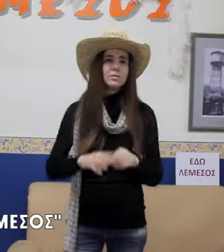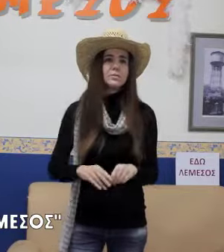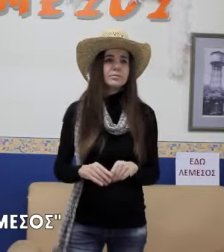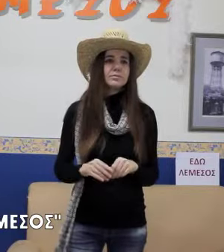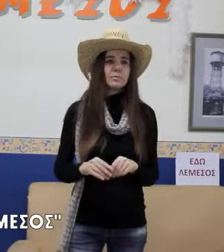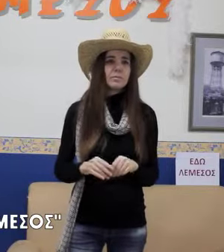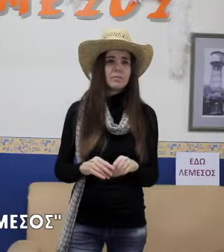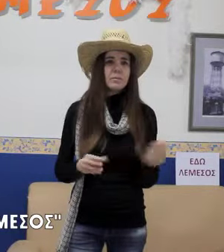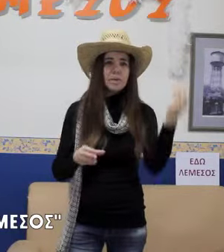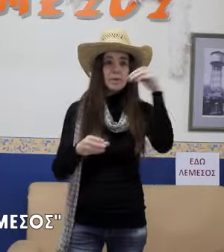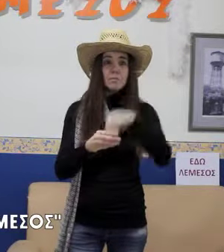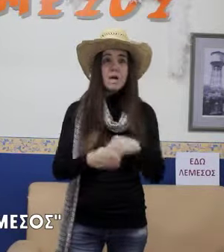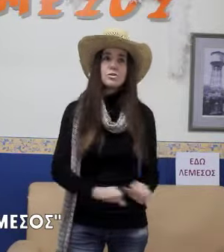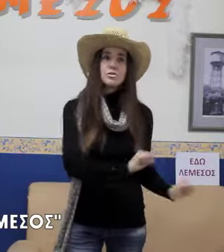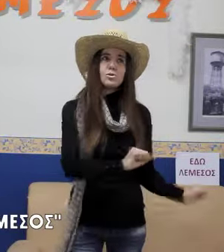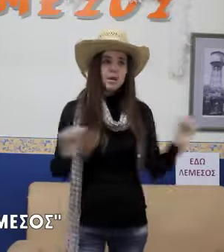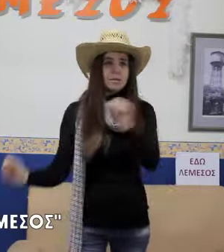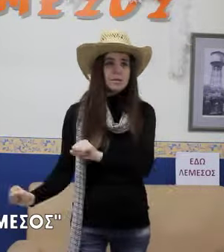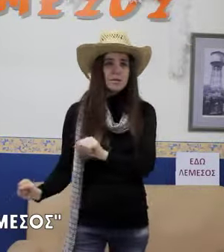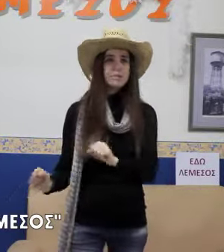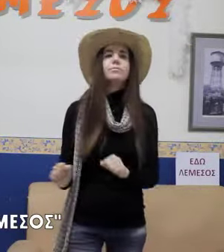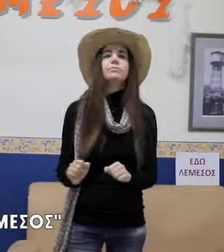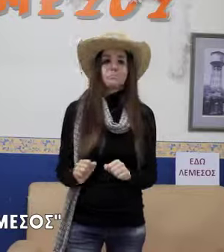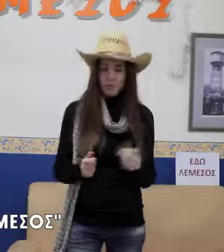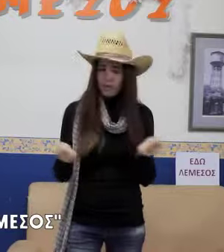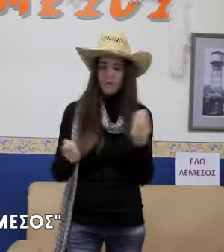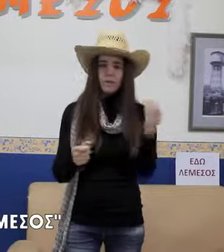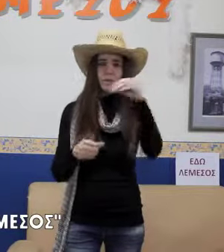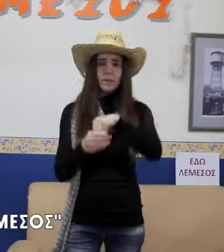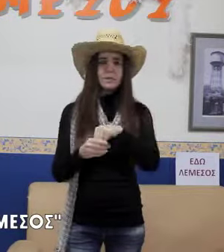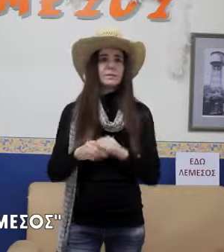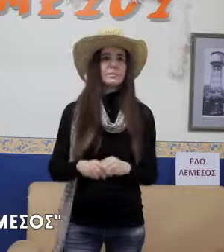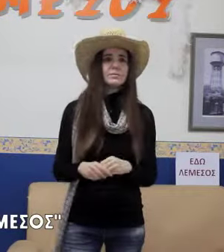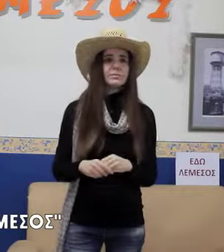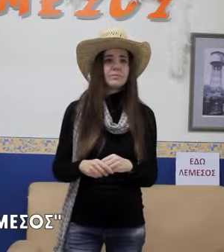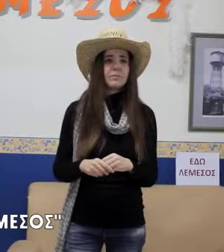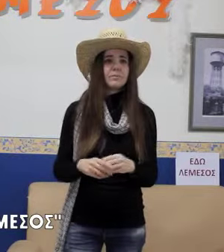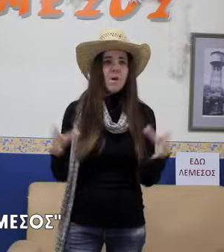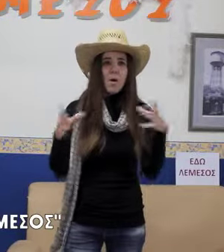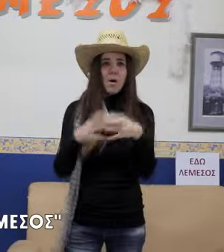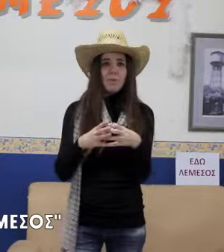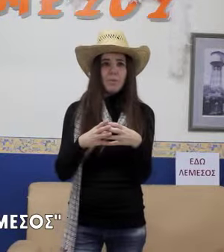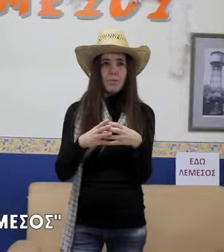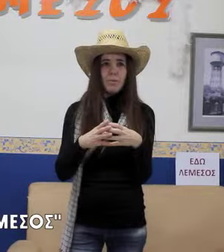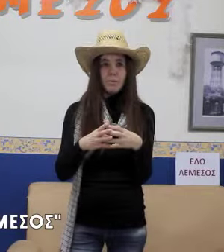τις Μαζορέτες του Σώματος Κυπρίων Οδηγών, την ομάδα Κρουστών